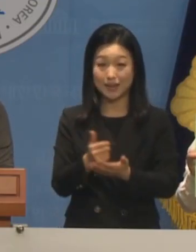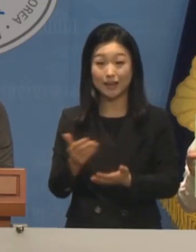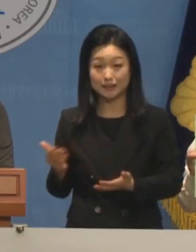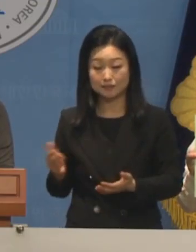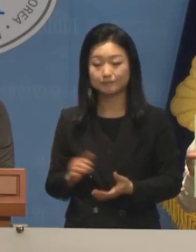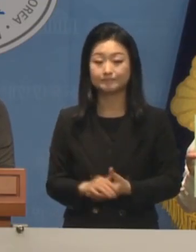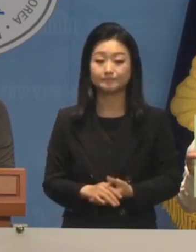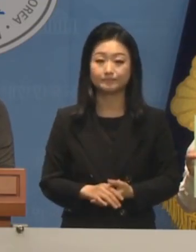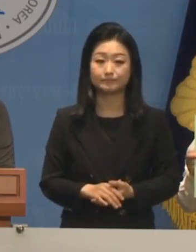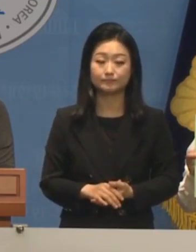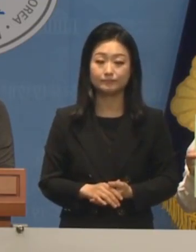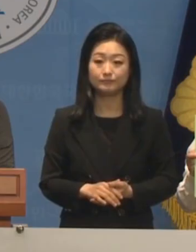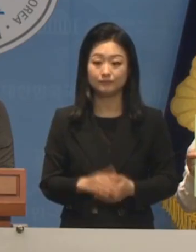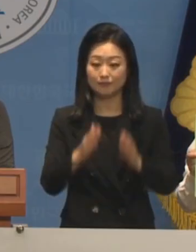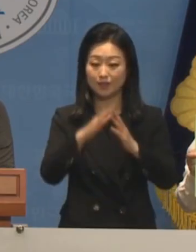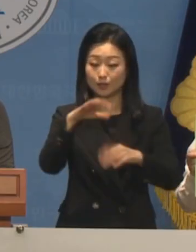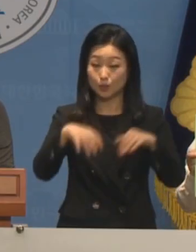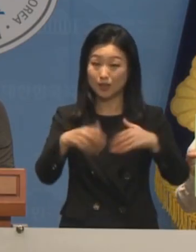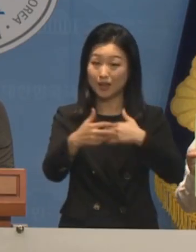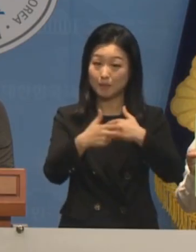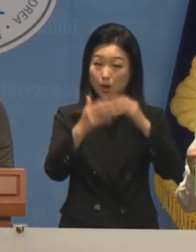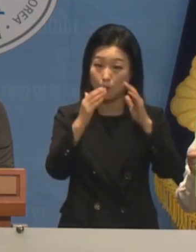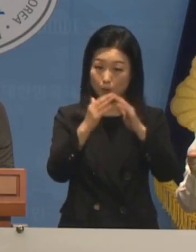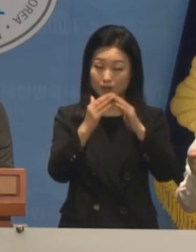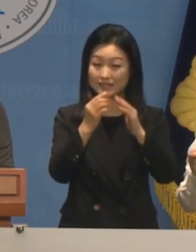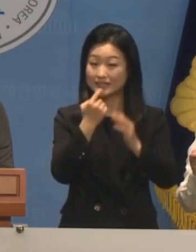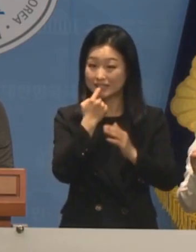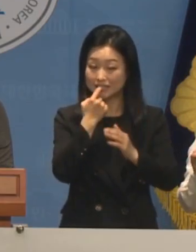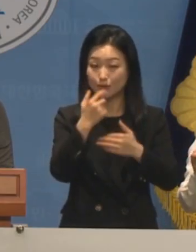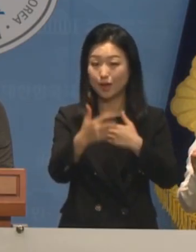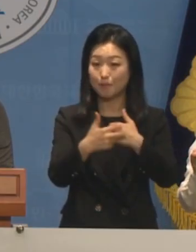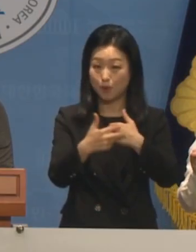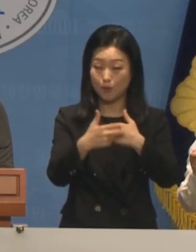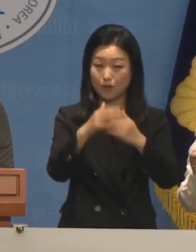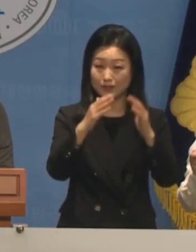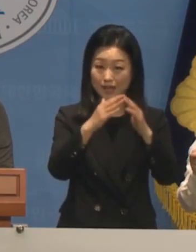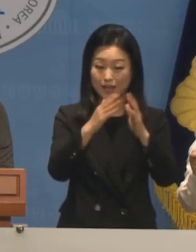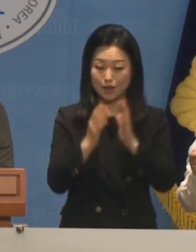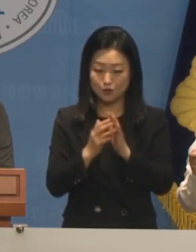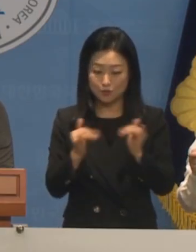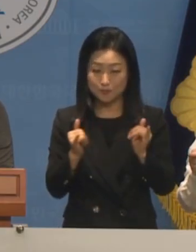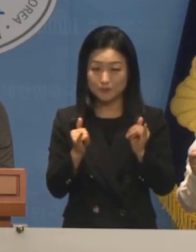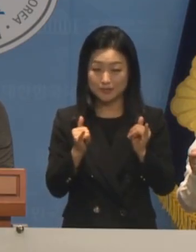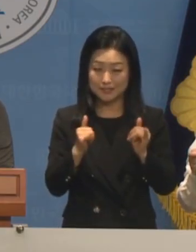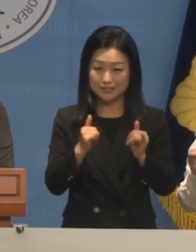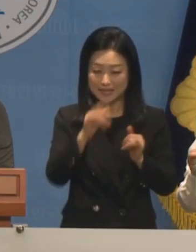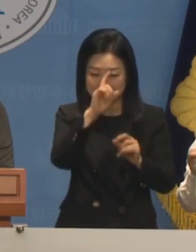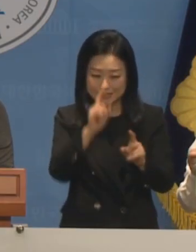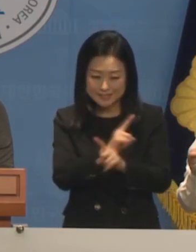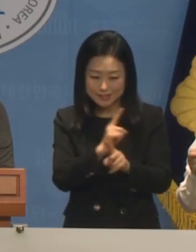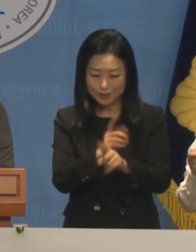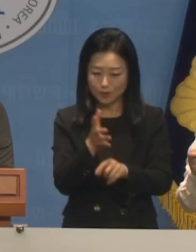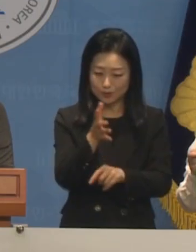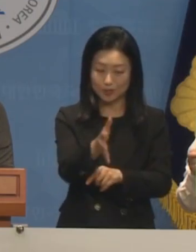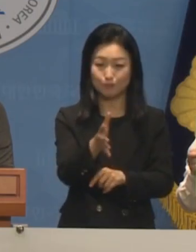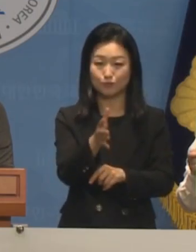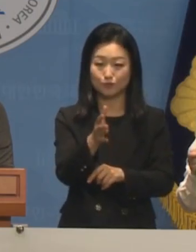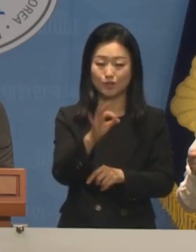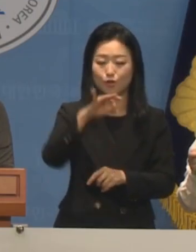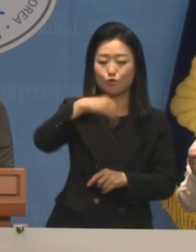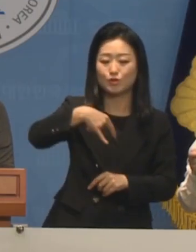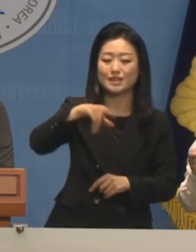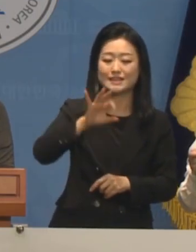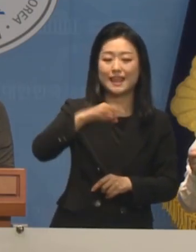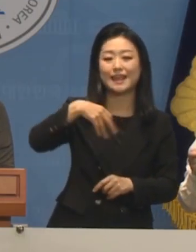의료인들은 동네 병의원 보건 기관에서 국민과 가장 먼저 만나는 대표적인 의료 전문 노동자들입니다